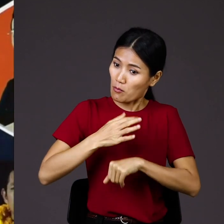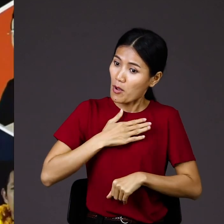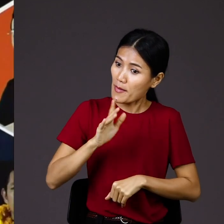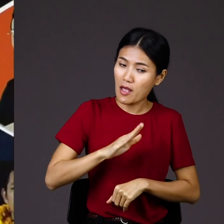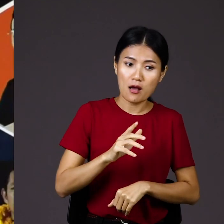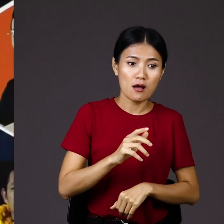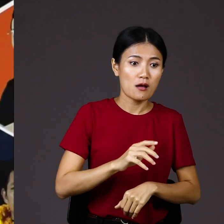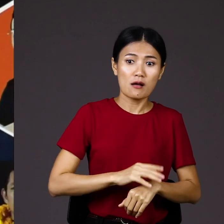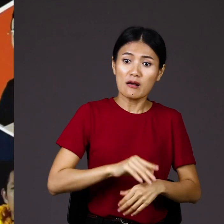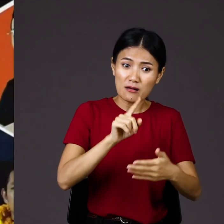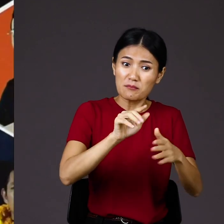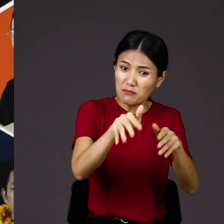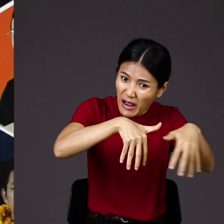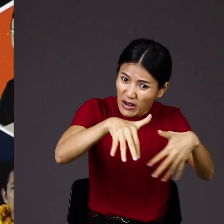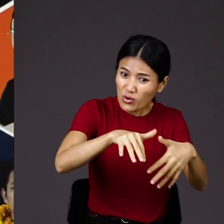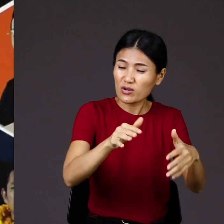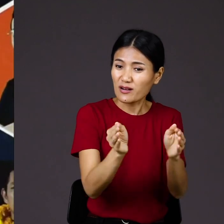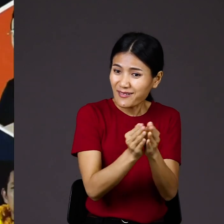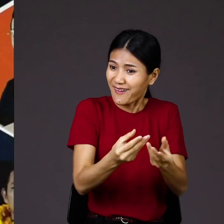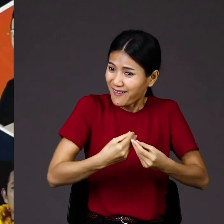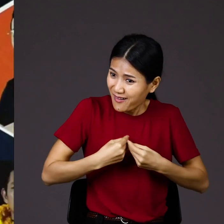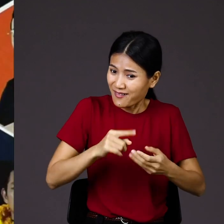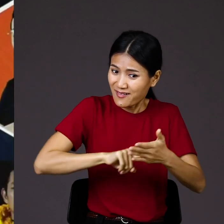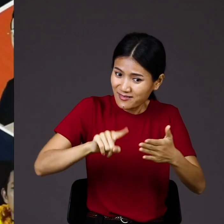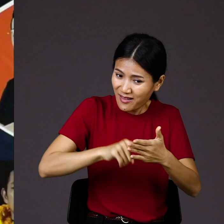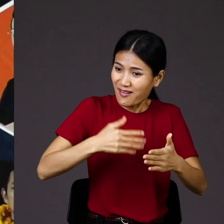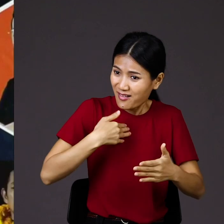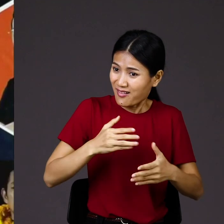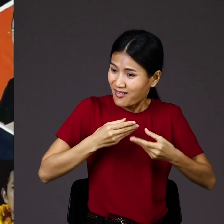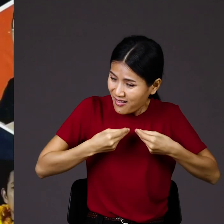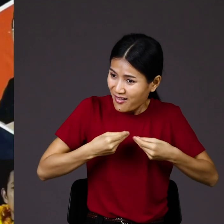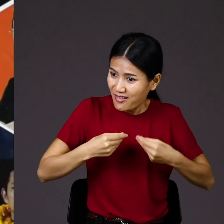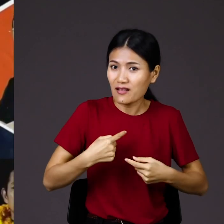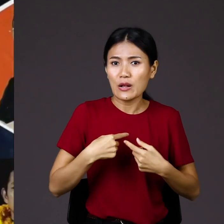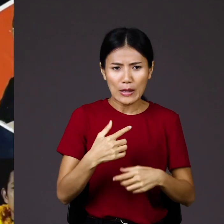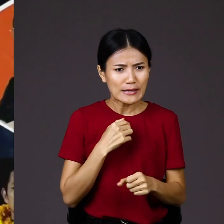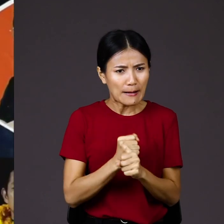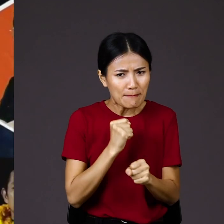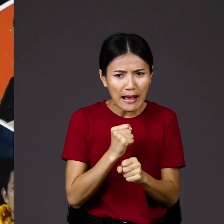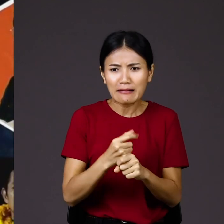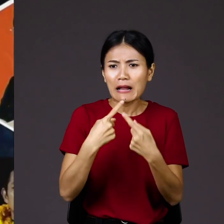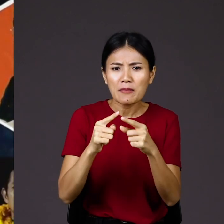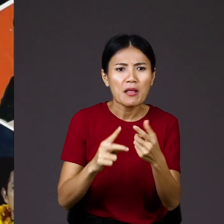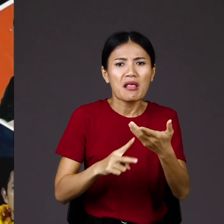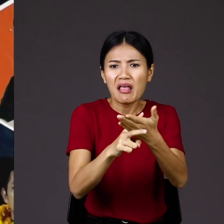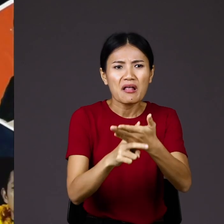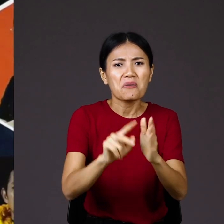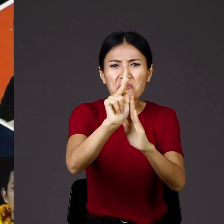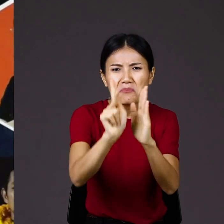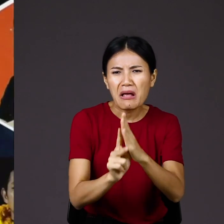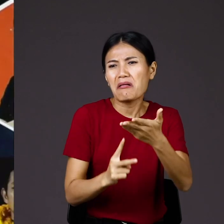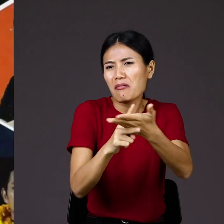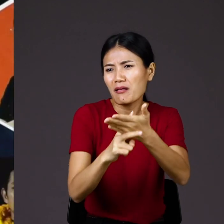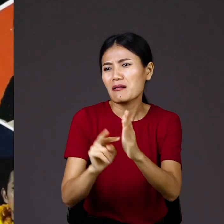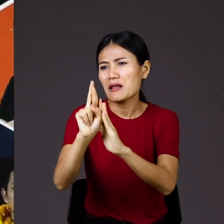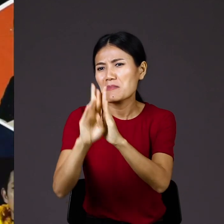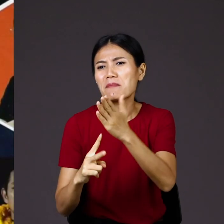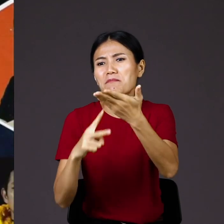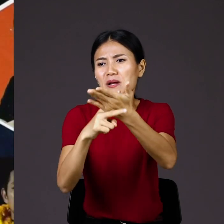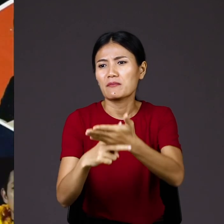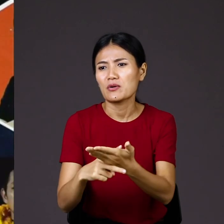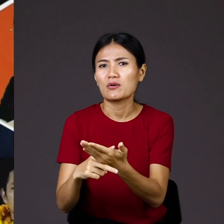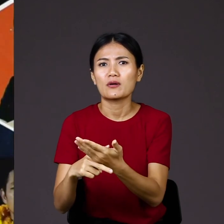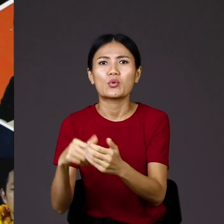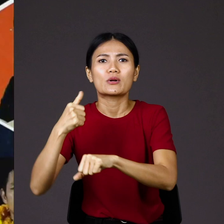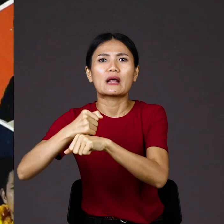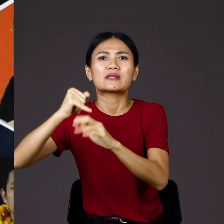มมาจากการเลือกตั้งแต่ถึงเวลาอยากจะลงมือทำงานปรากฏว่าติดขัดกฎหมายติดขัดระเบียบเต็มไปหมด